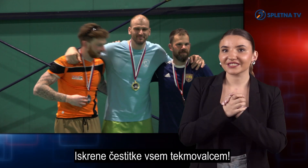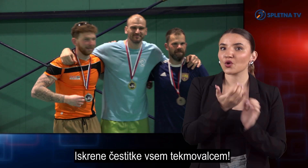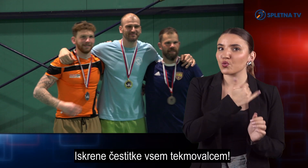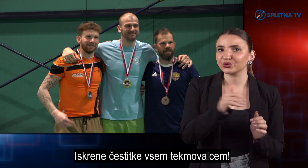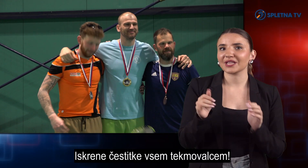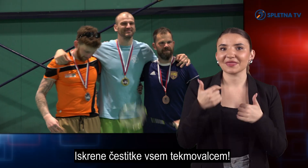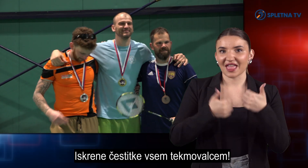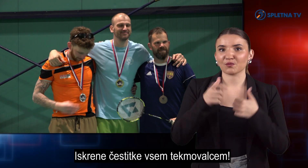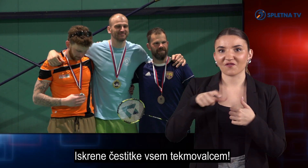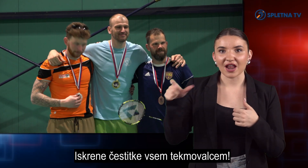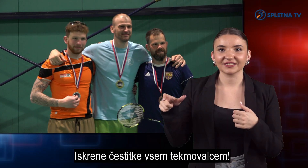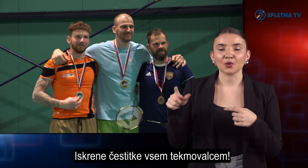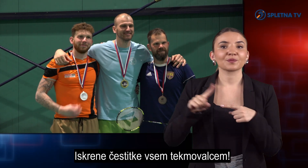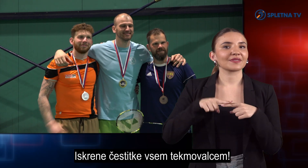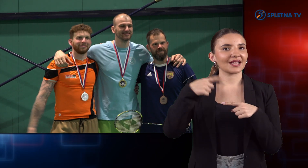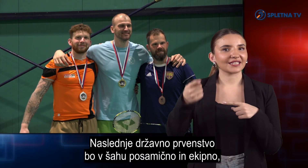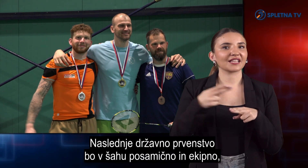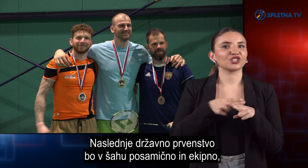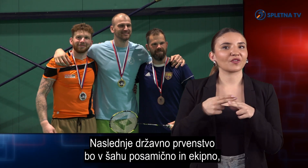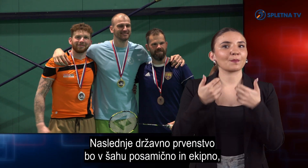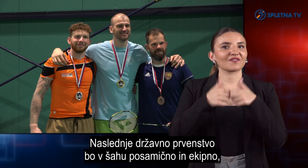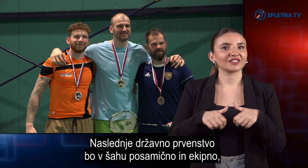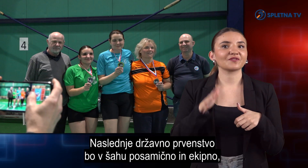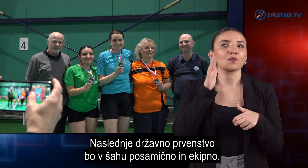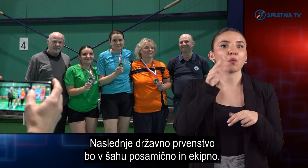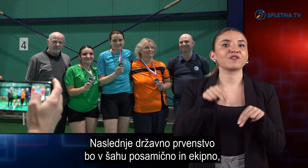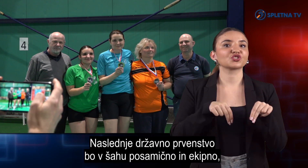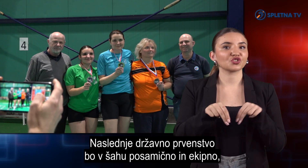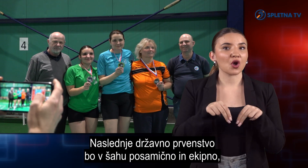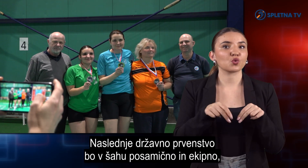Iskrene čestitke vsem tekmovalcem. Naslednje državno prvenstvo bo v šahu